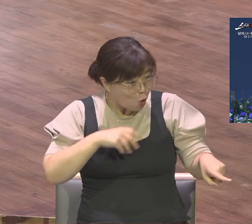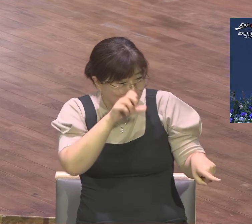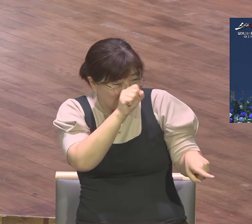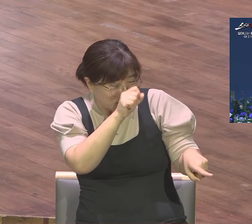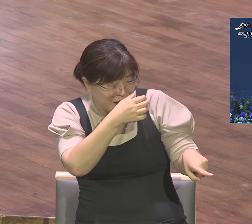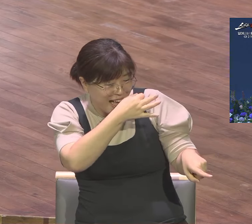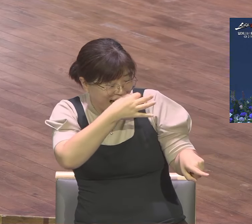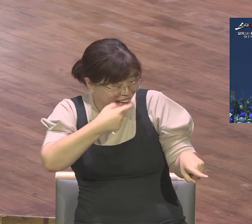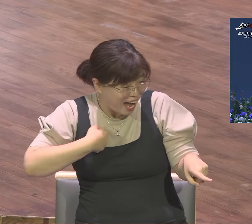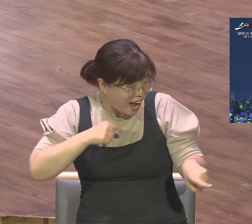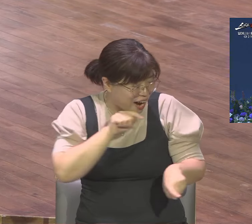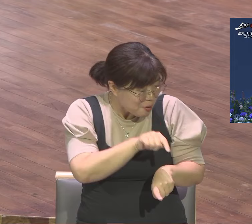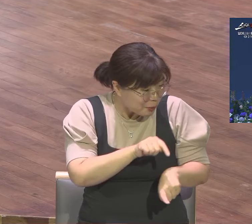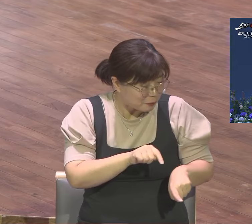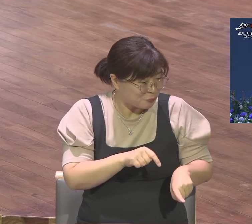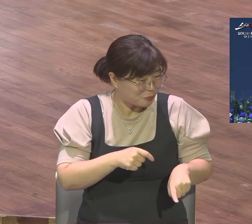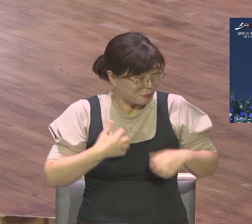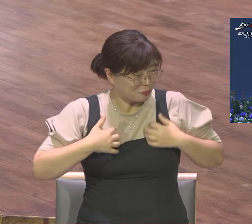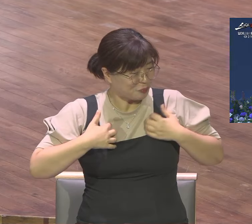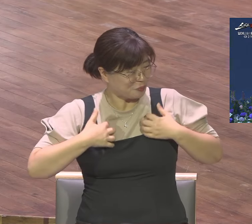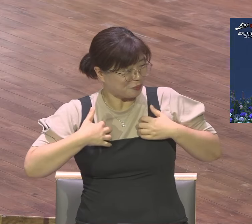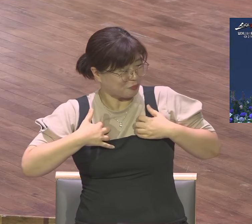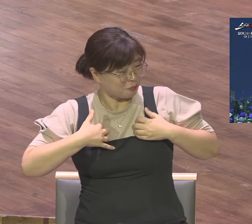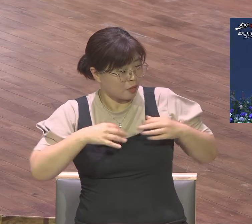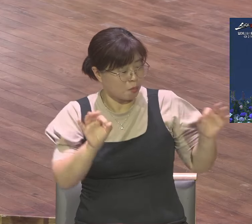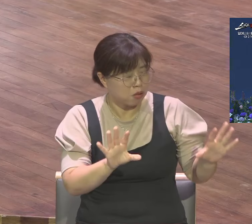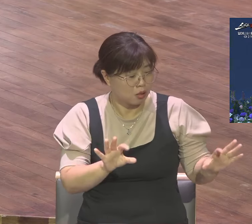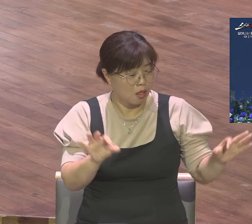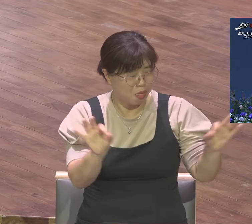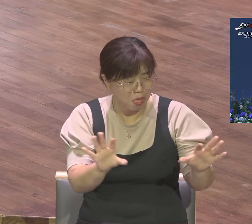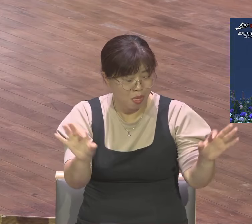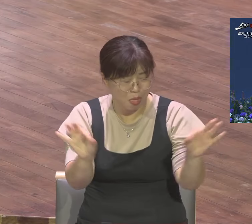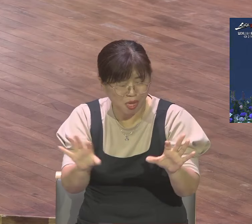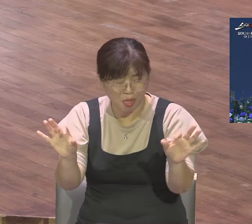10년, 20년, 30년, 100년 지나면 없어지는 그런 삶 말고,